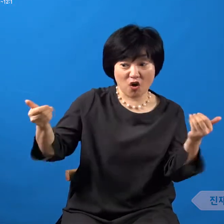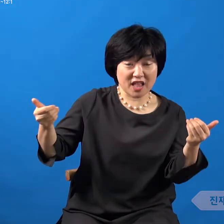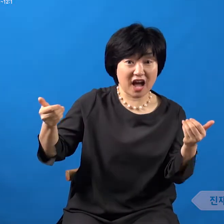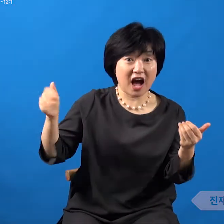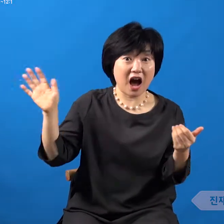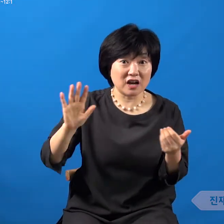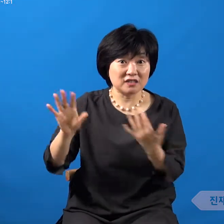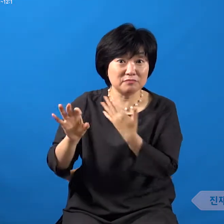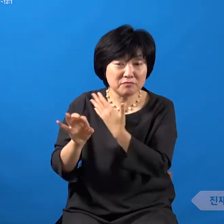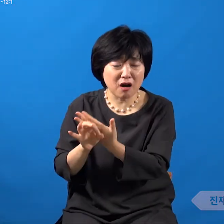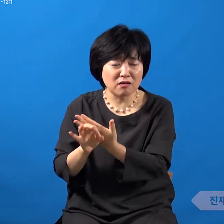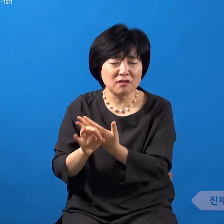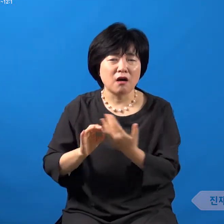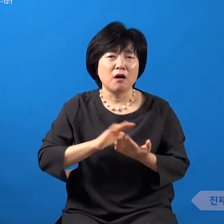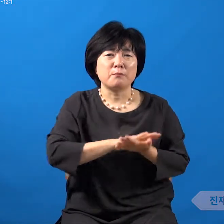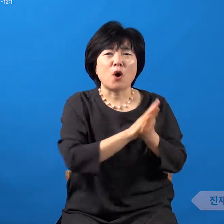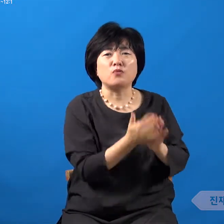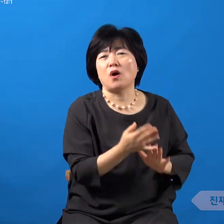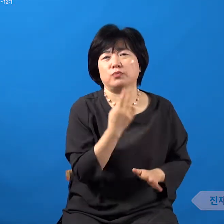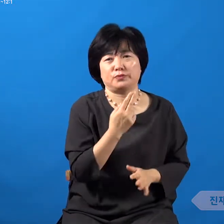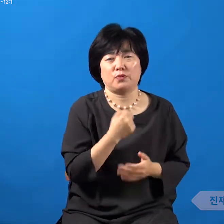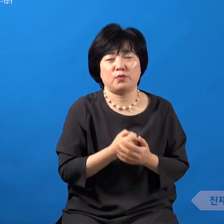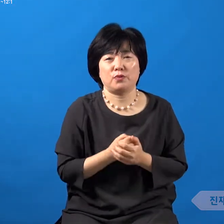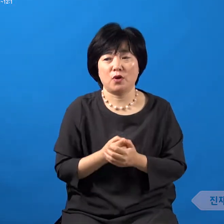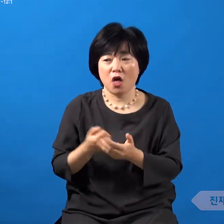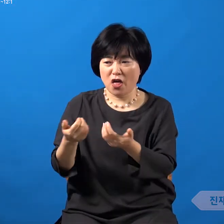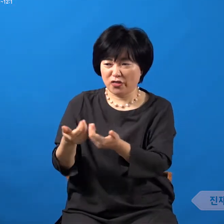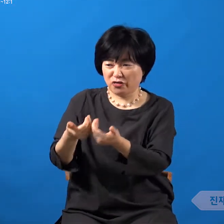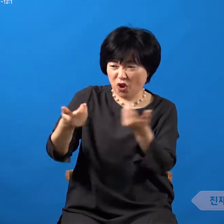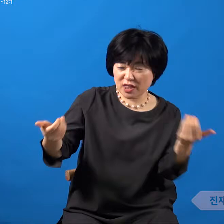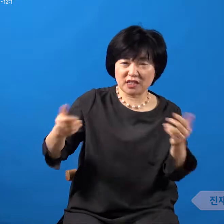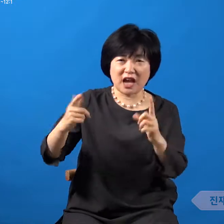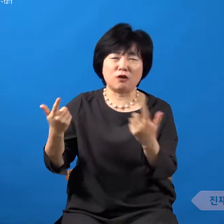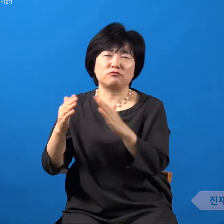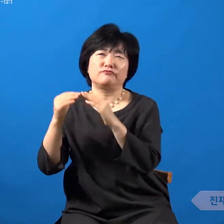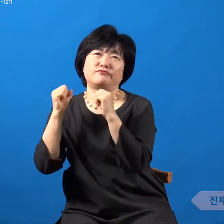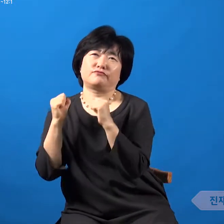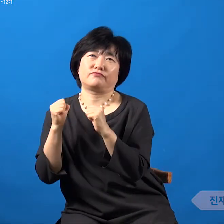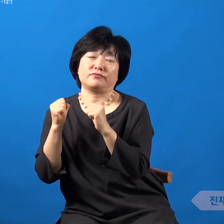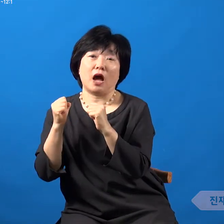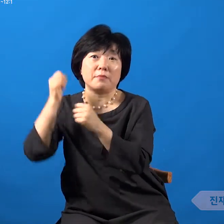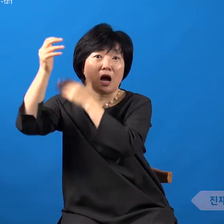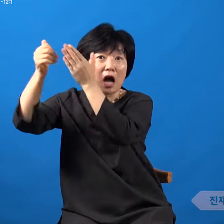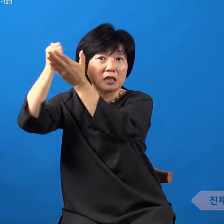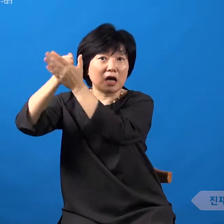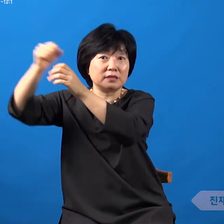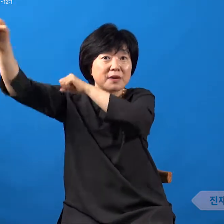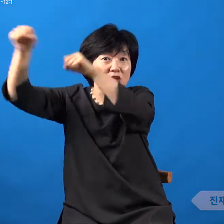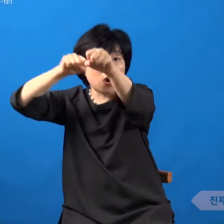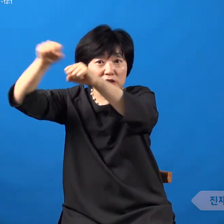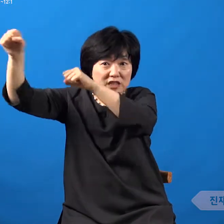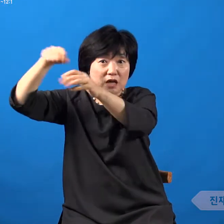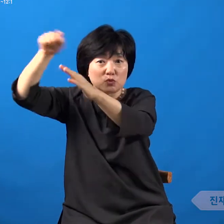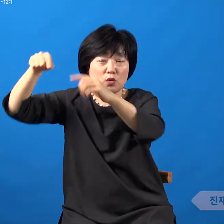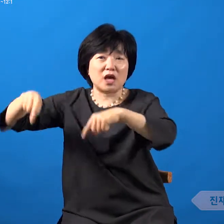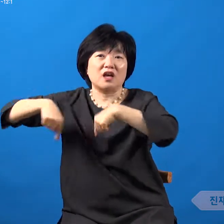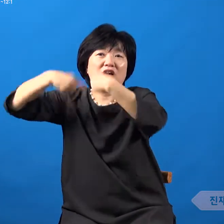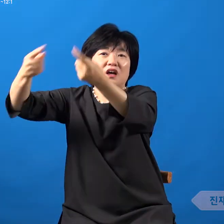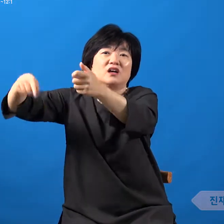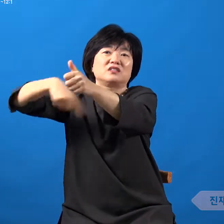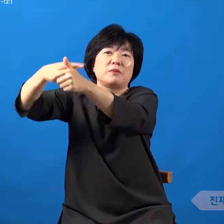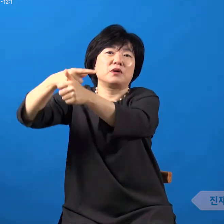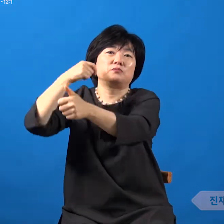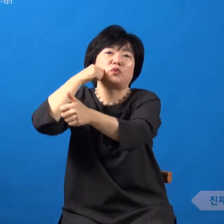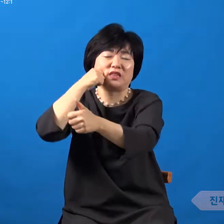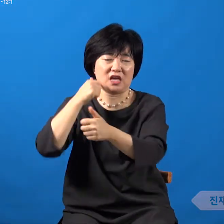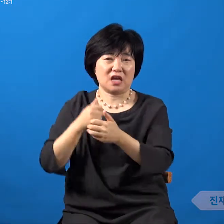떠나지 않으면 변화할 수 없기 때문입니다. 떠나지 않으면 하나님의 역사 가운데 들어갈 수 없기 때문입니다.